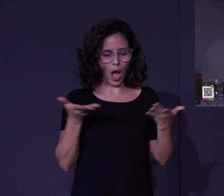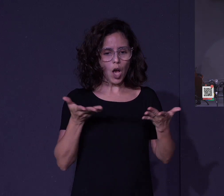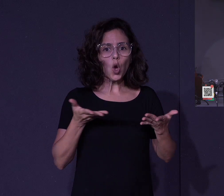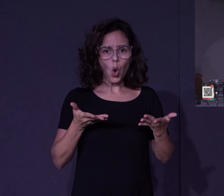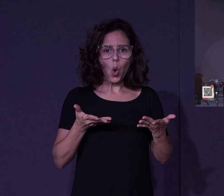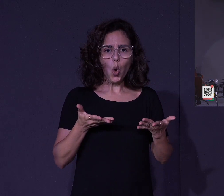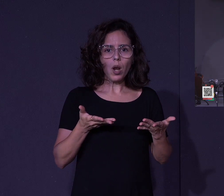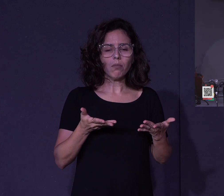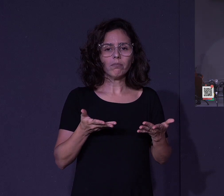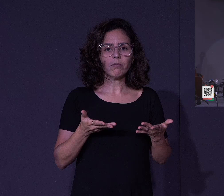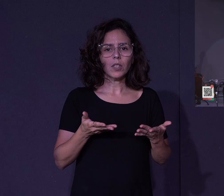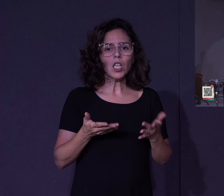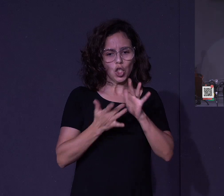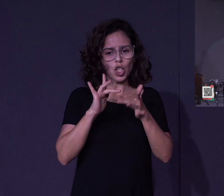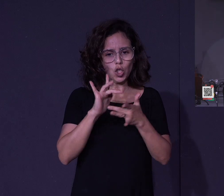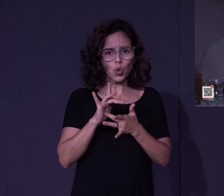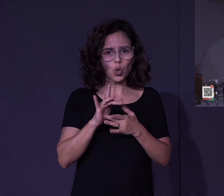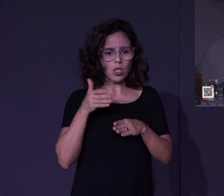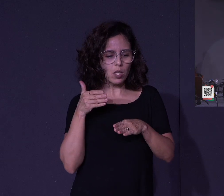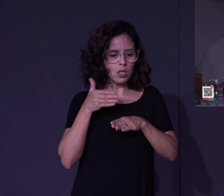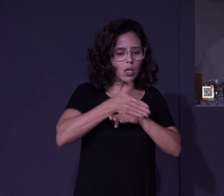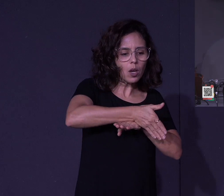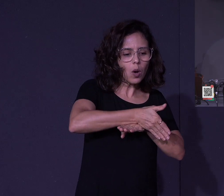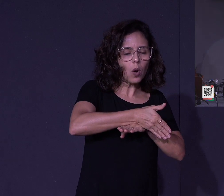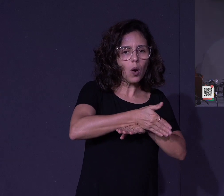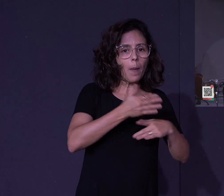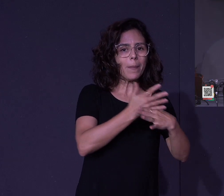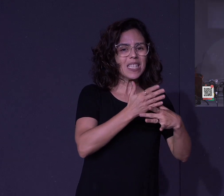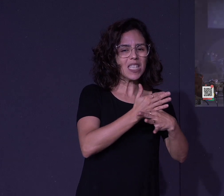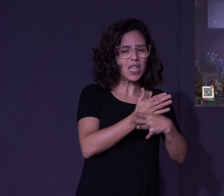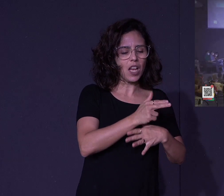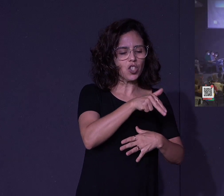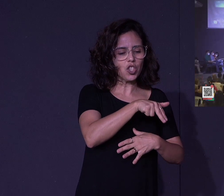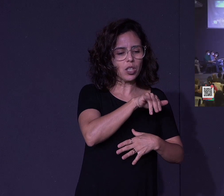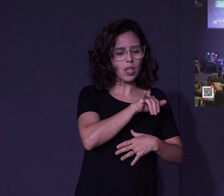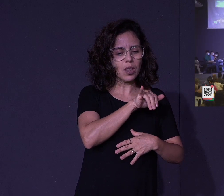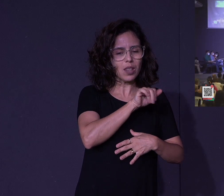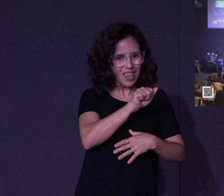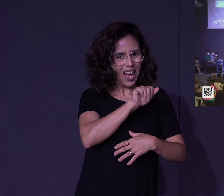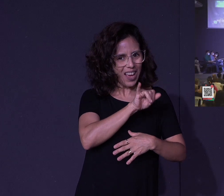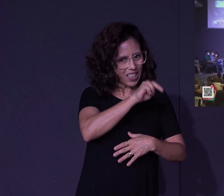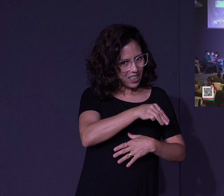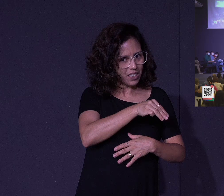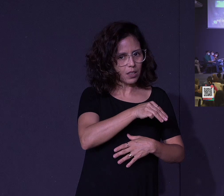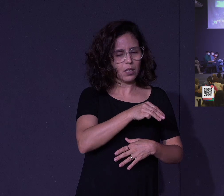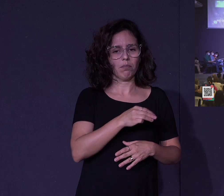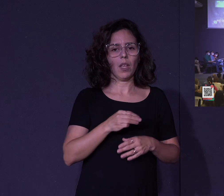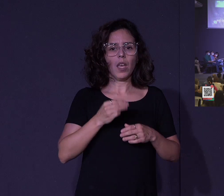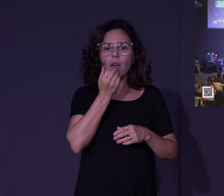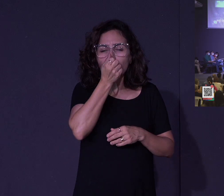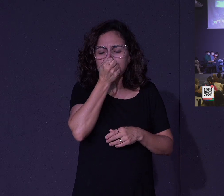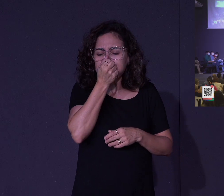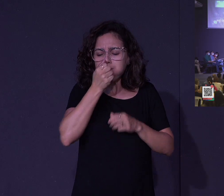Jesus para que fosse a Naim. Jesus foi lá com seus discípulos e com a multidão que lhe acompanhava, sem